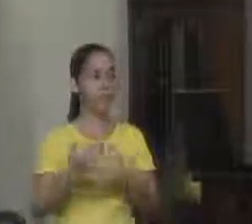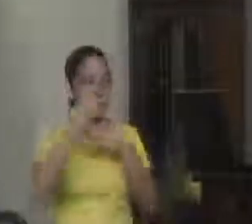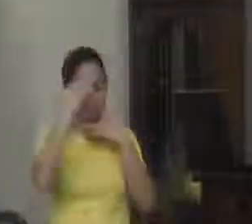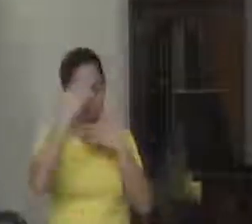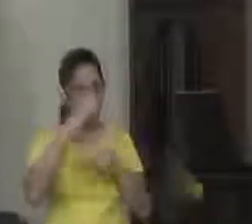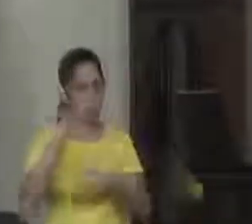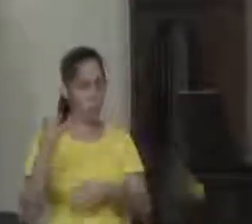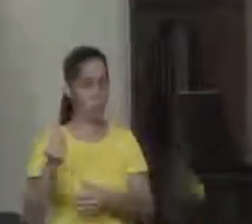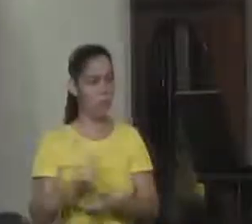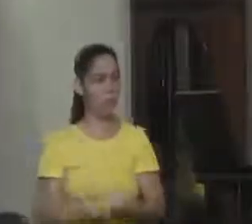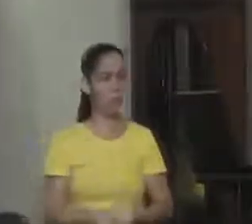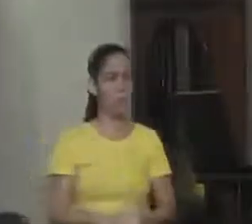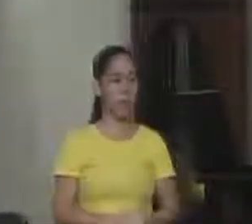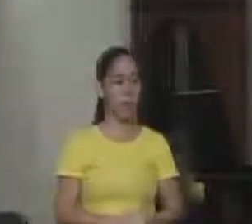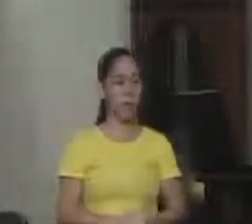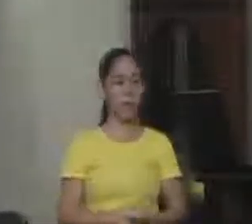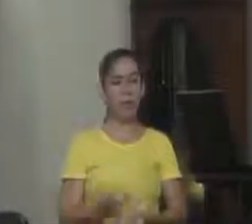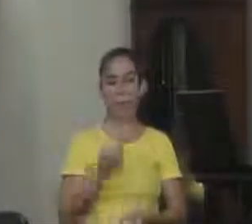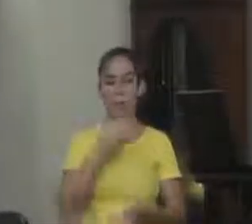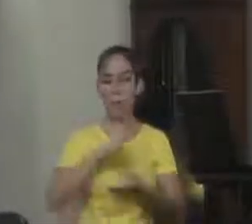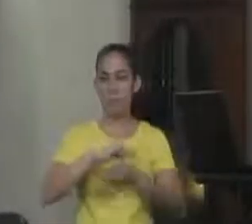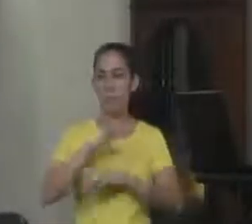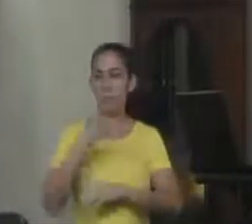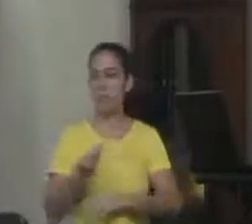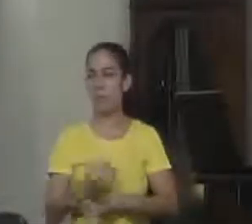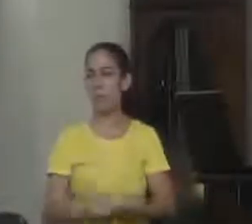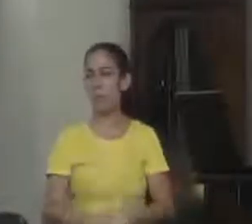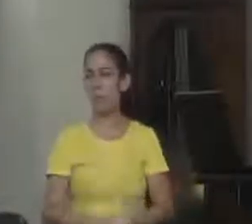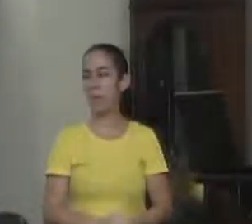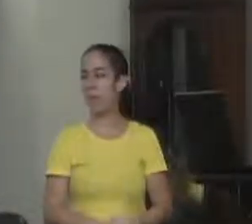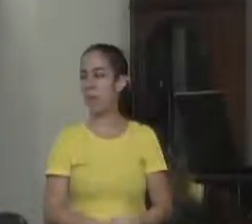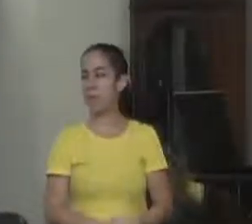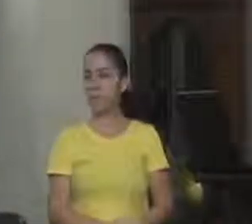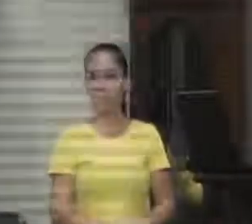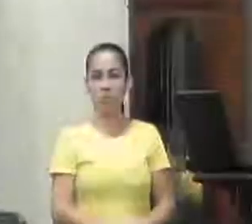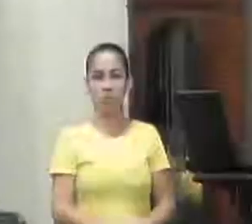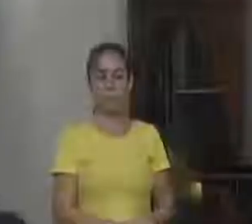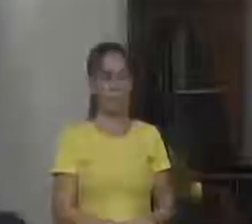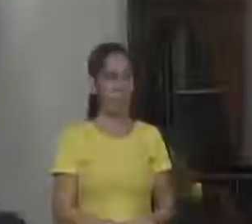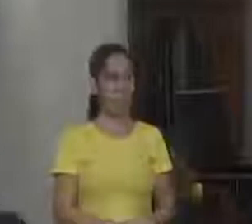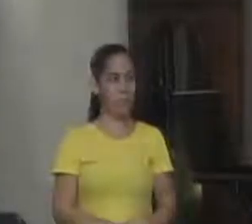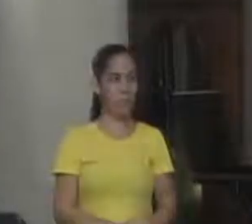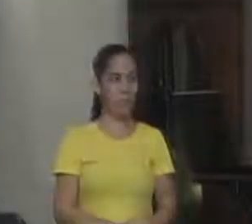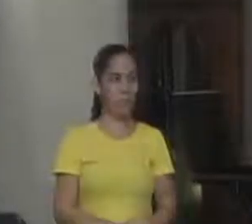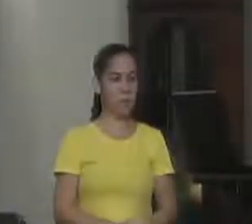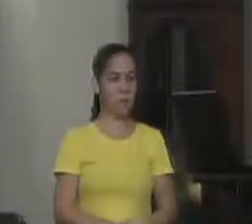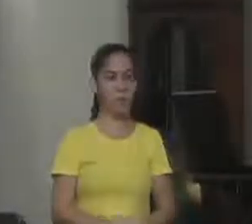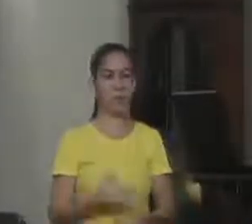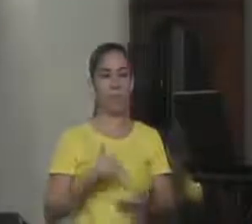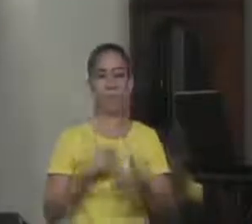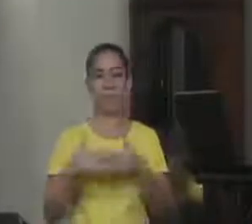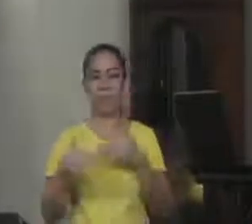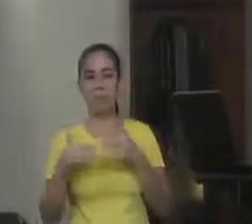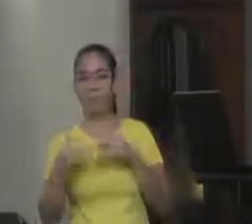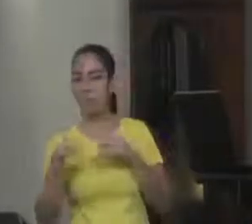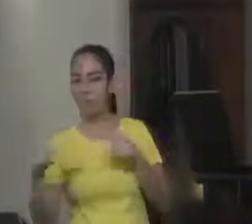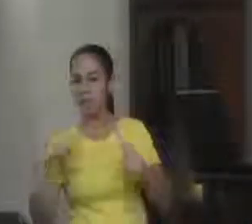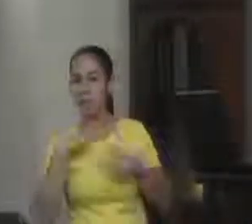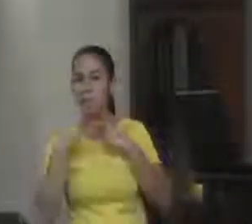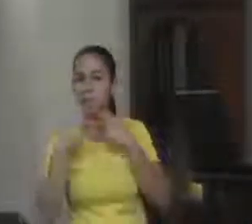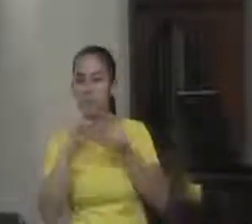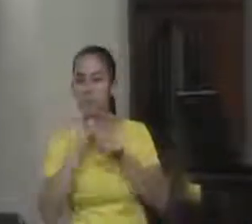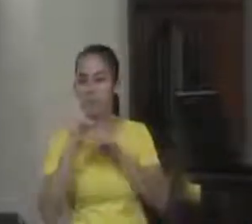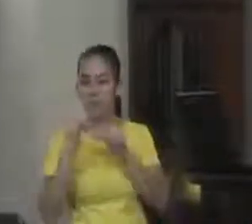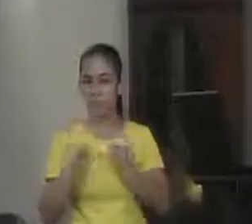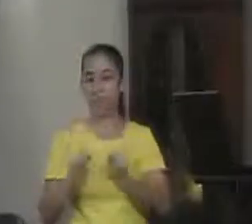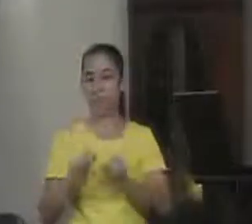agradecer a vocês, desejar uma boa noite a todos, tá? E qualquer dúvida, estou à disposição